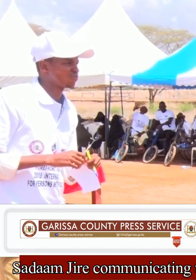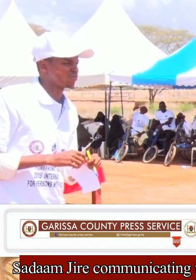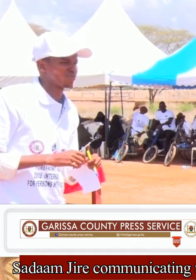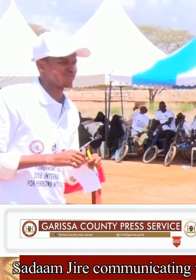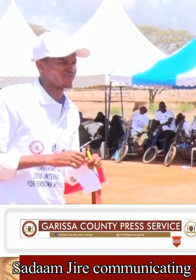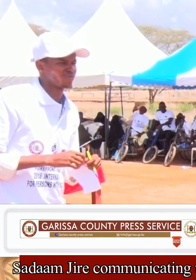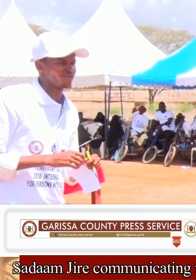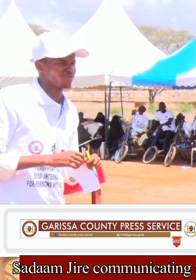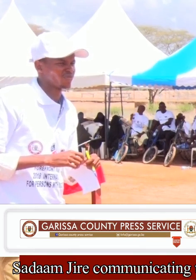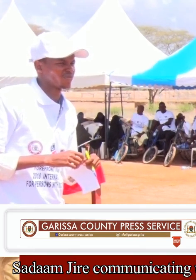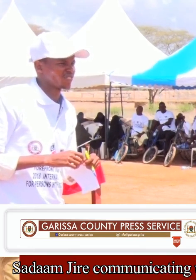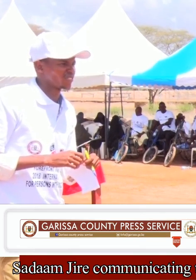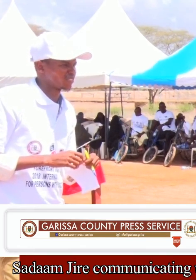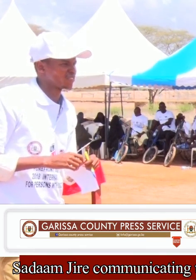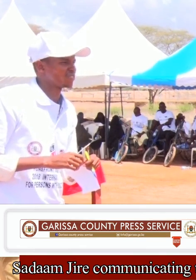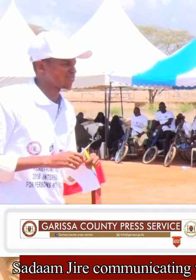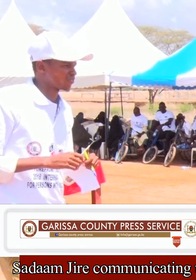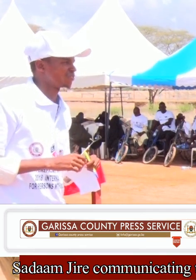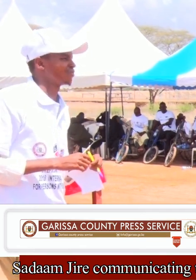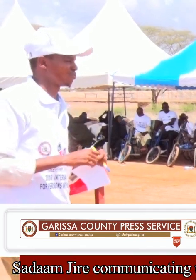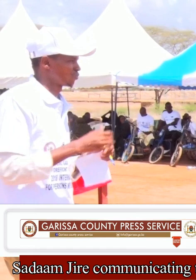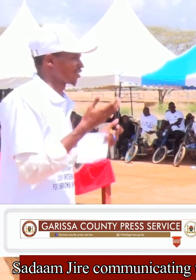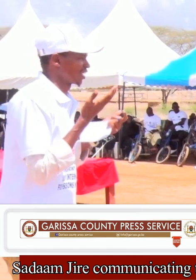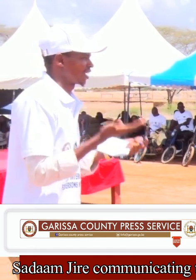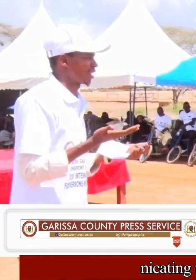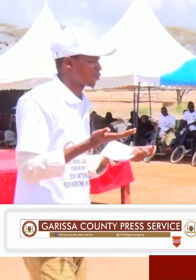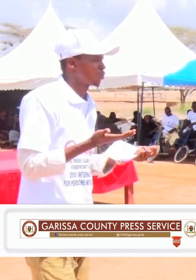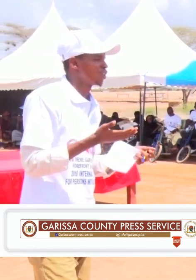oo patient with disability deafness la caawiyo.